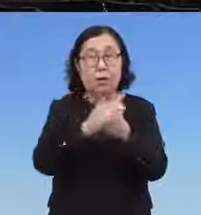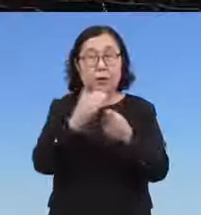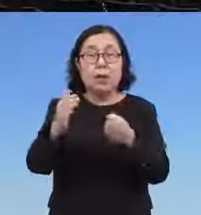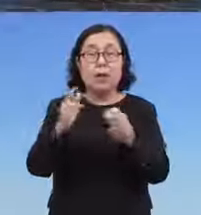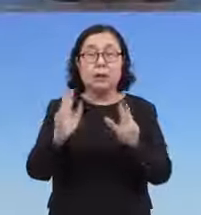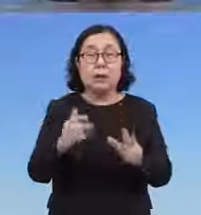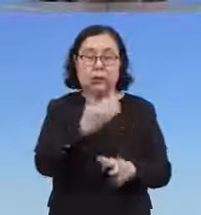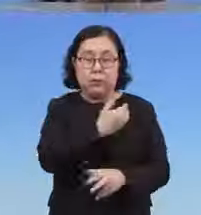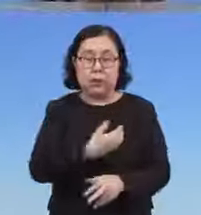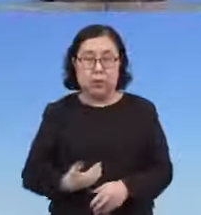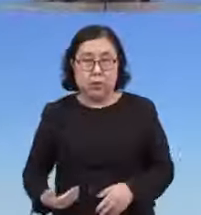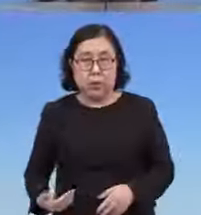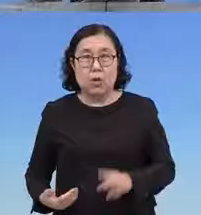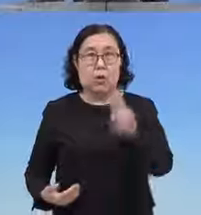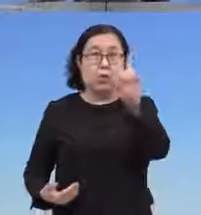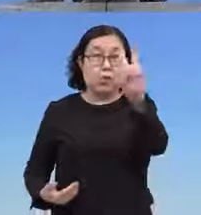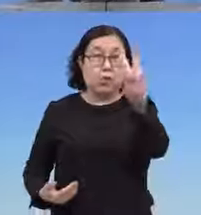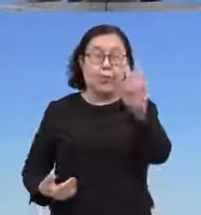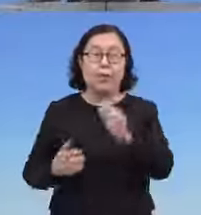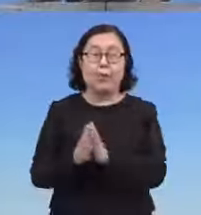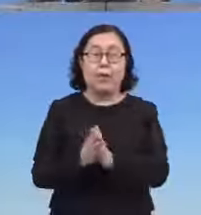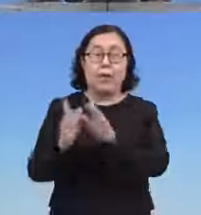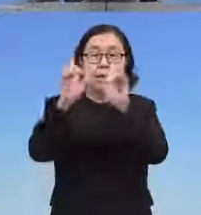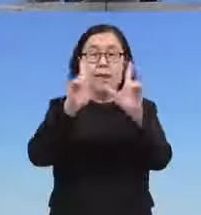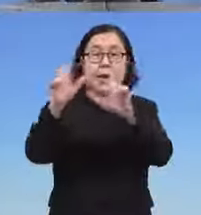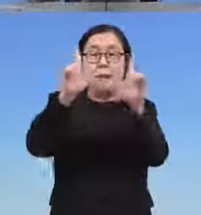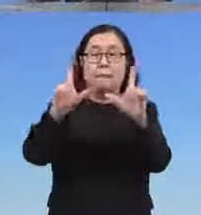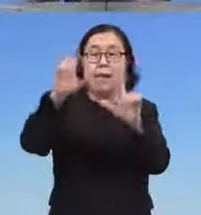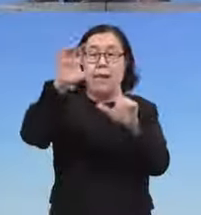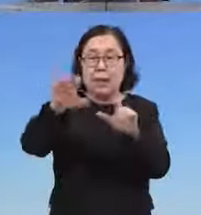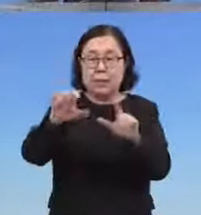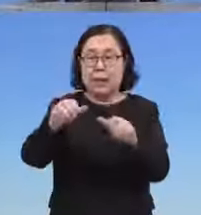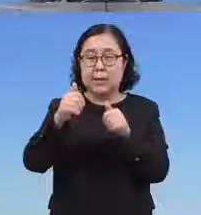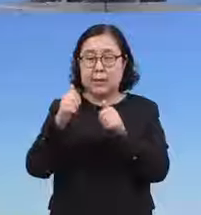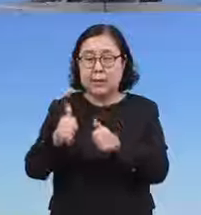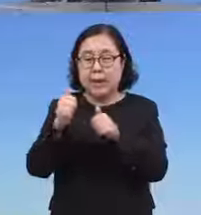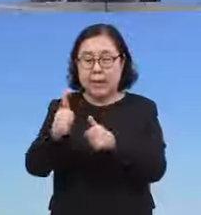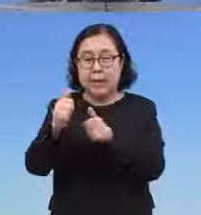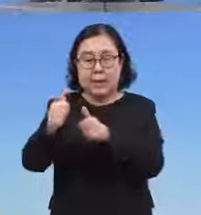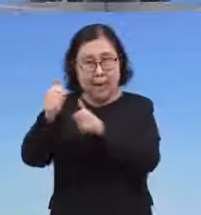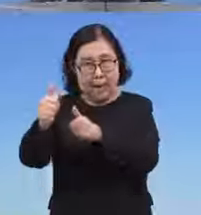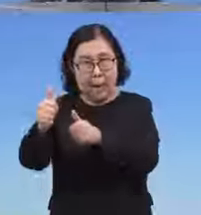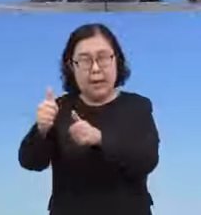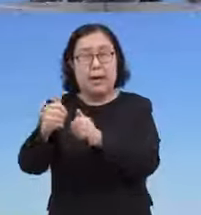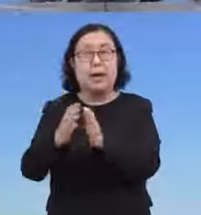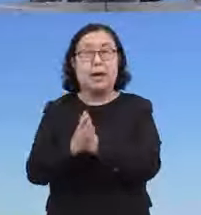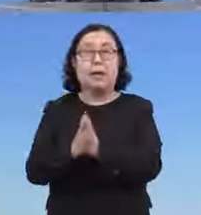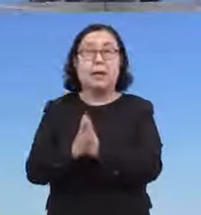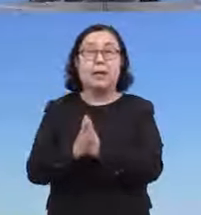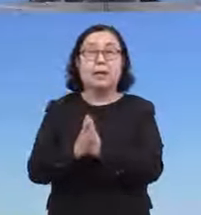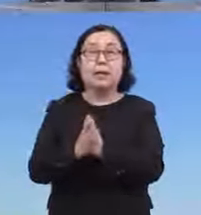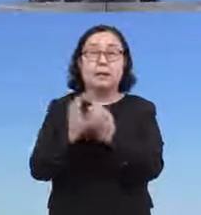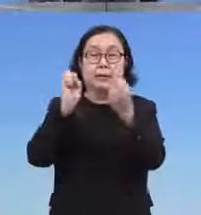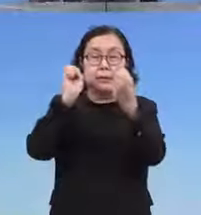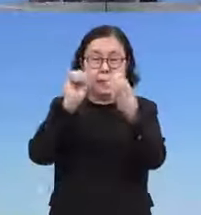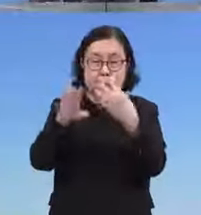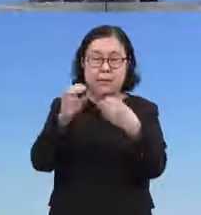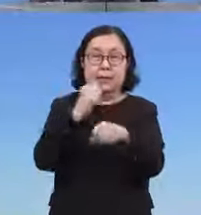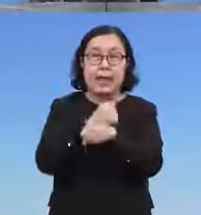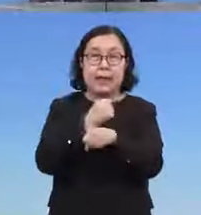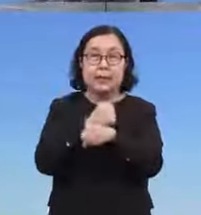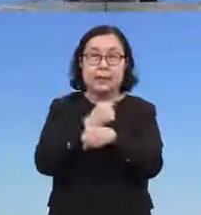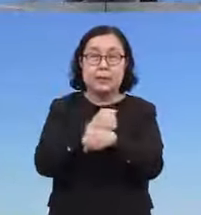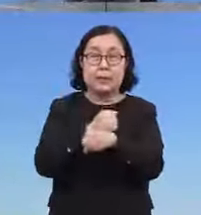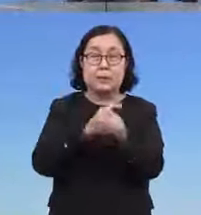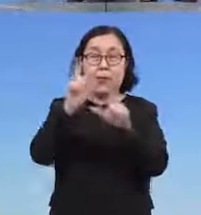말씀드렸잖아요. 그러니까 지금 제자들이 두 번에 걸쳐서 삶의 현장에서 따르니라, 따라가느니라라는